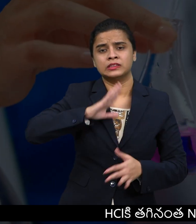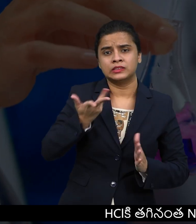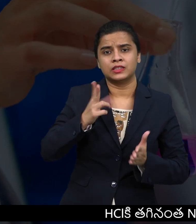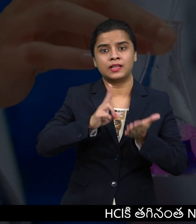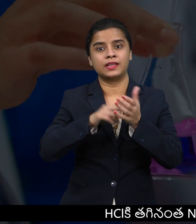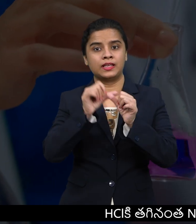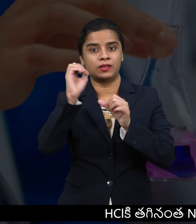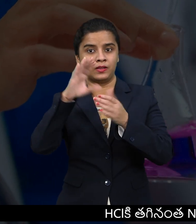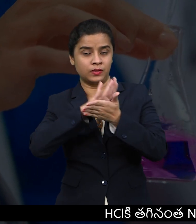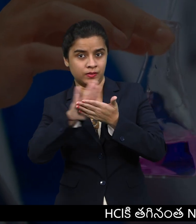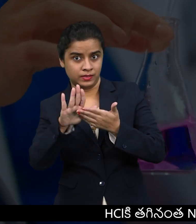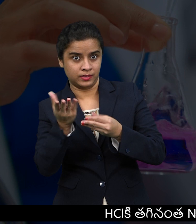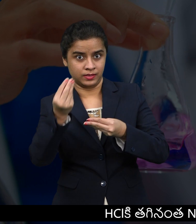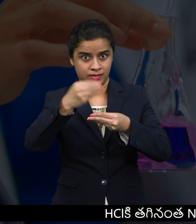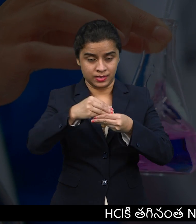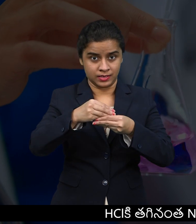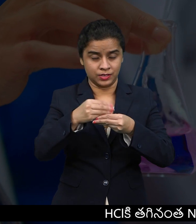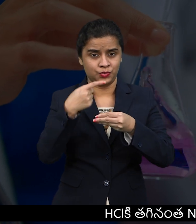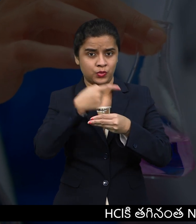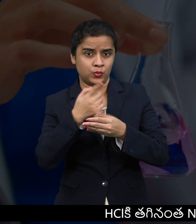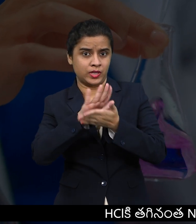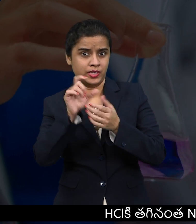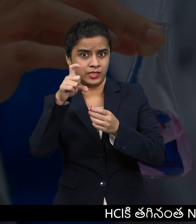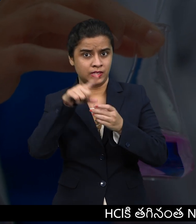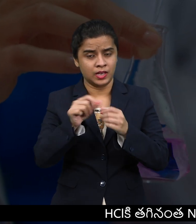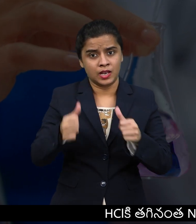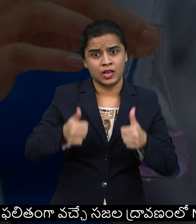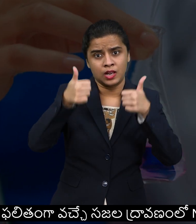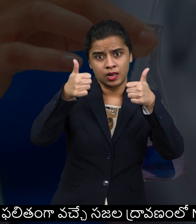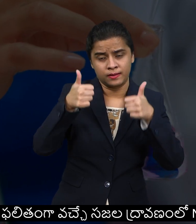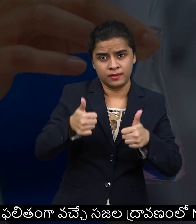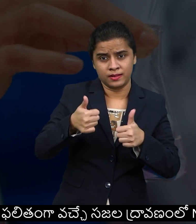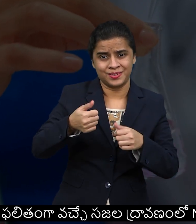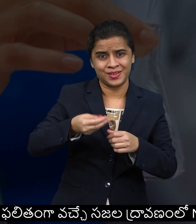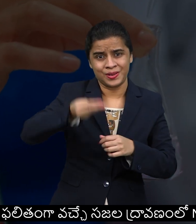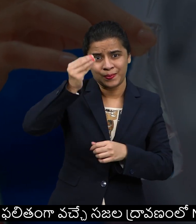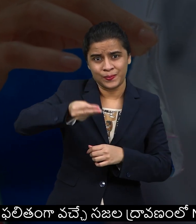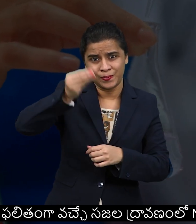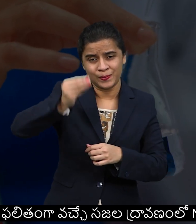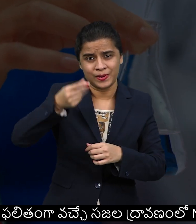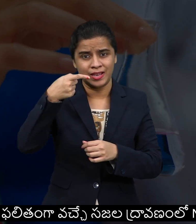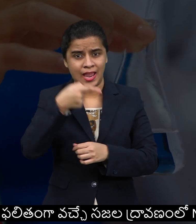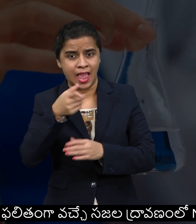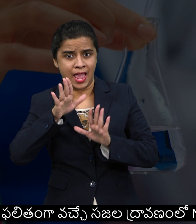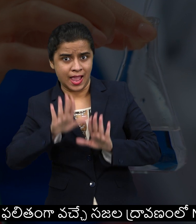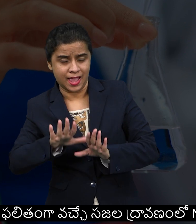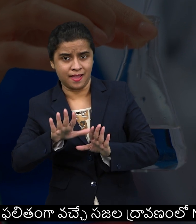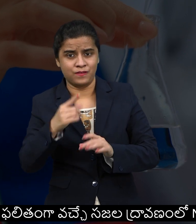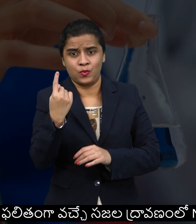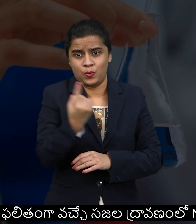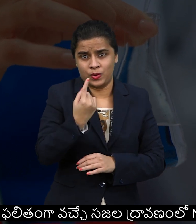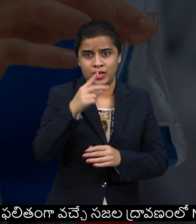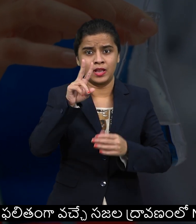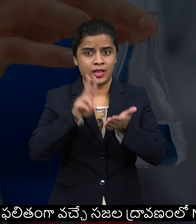HClకి తగినంత NaOH జోడించబడినప్పుడు ఫలితంగా వచ్చే సజల ద్రావణంలో